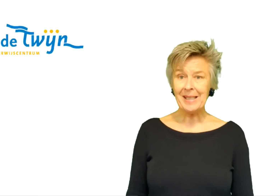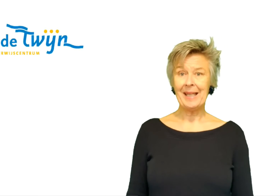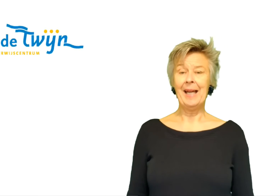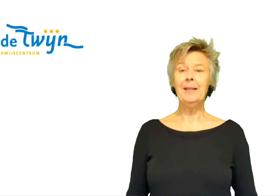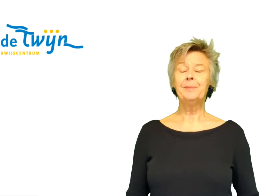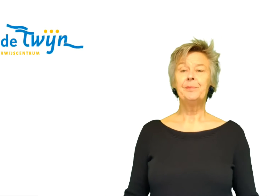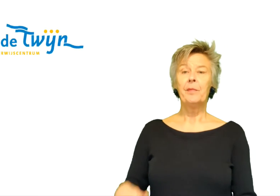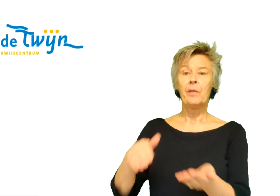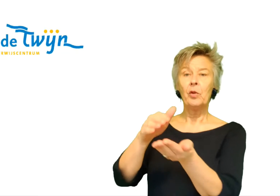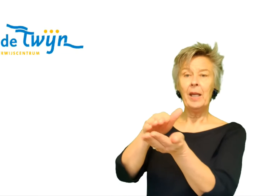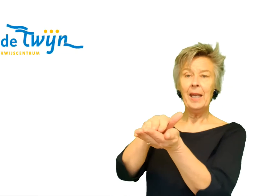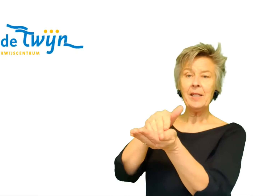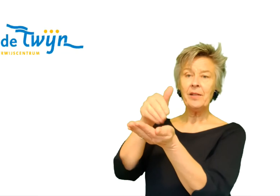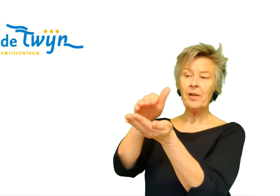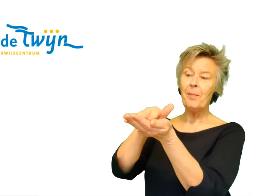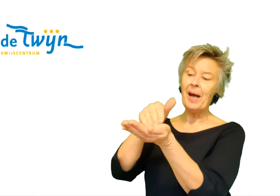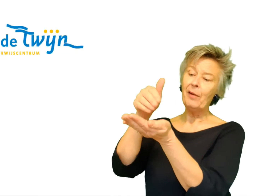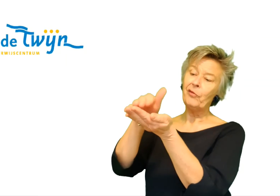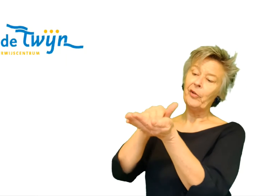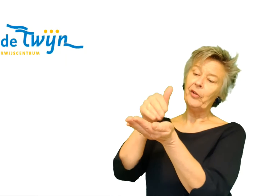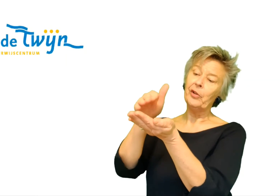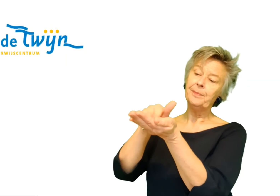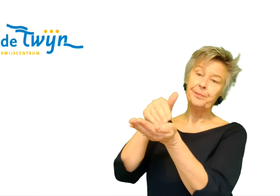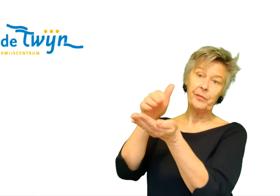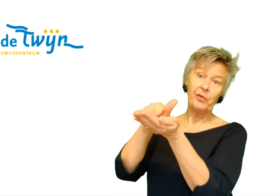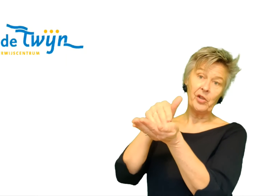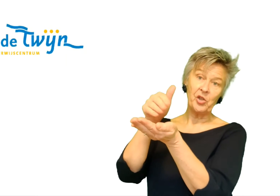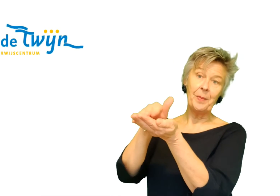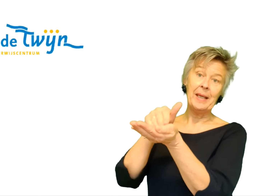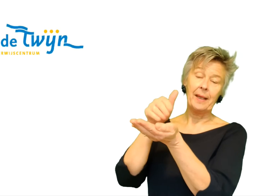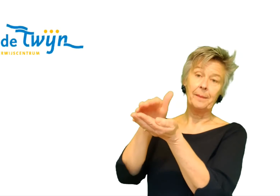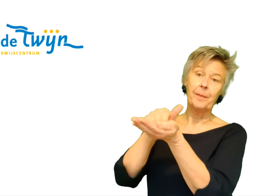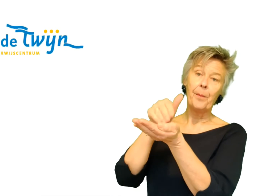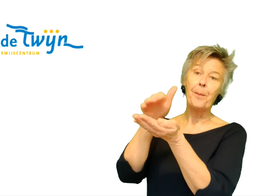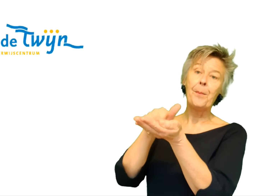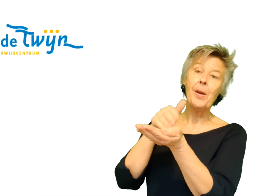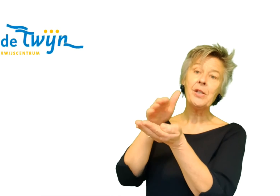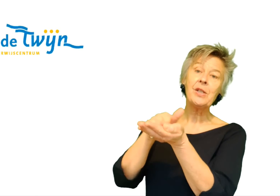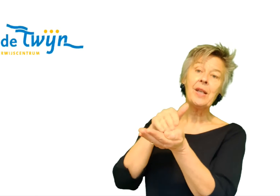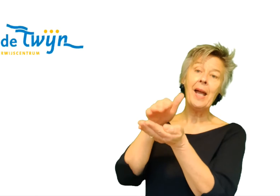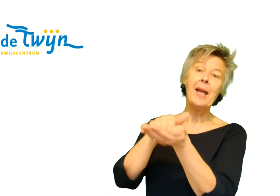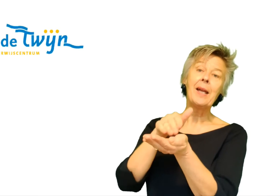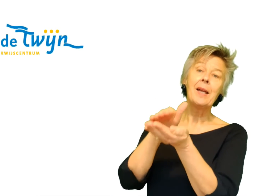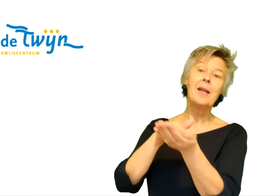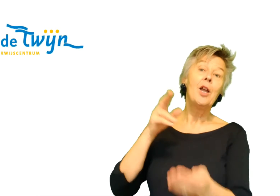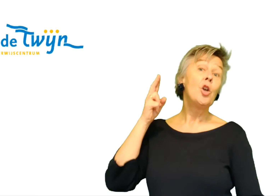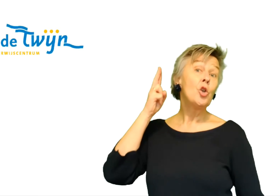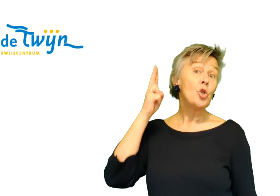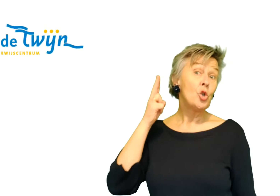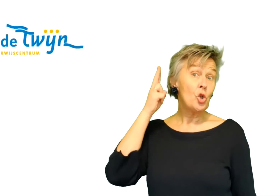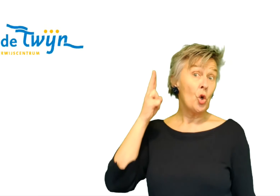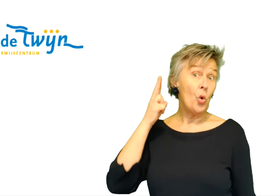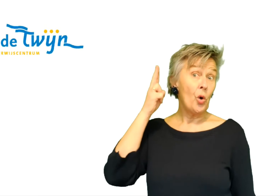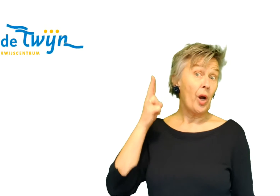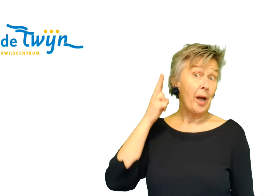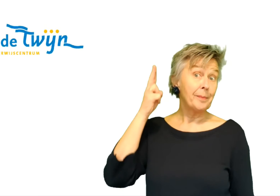Pasta, doe je eerst het gebaar van het smeren. Pasta shoka.